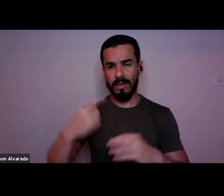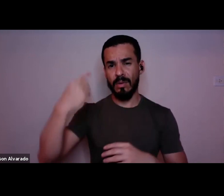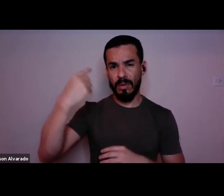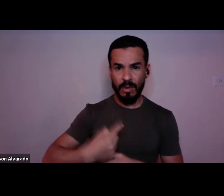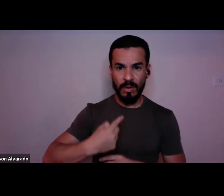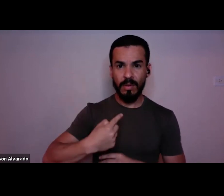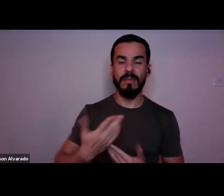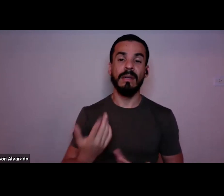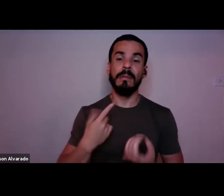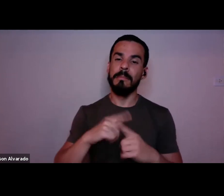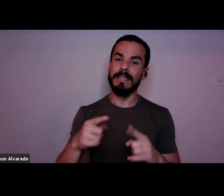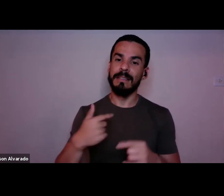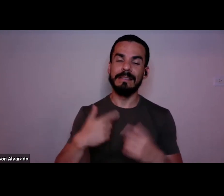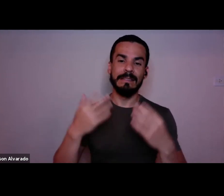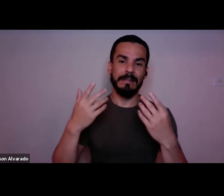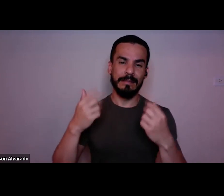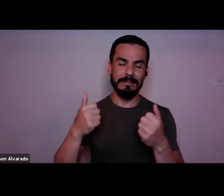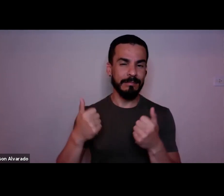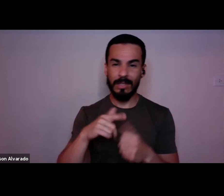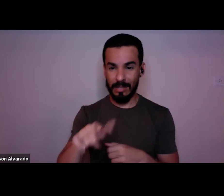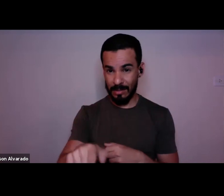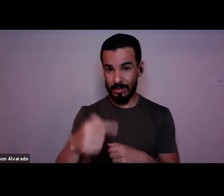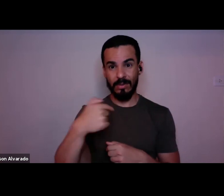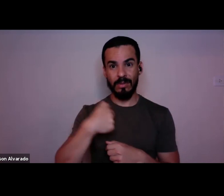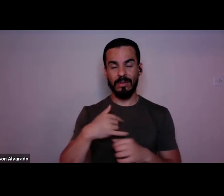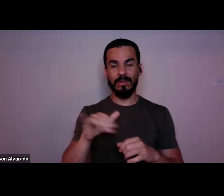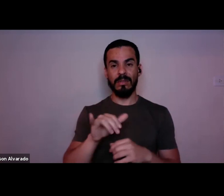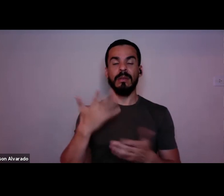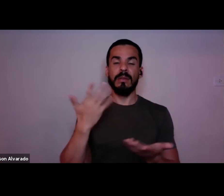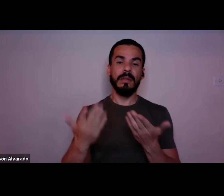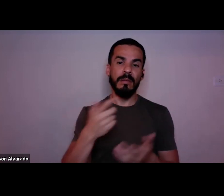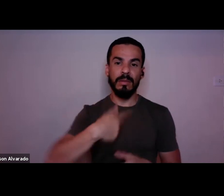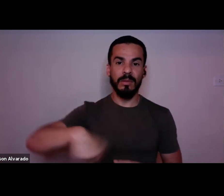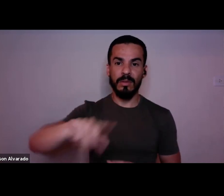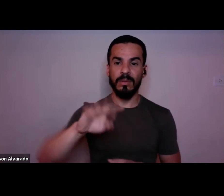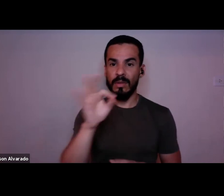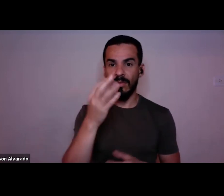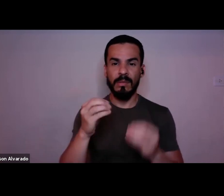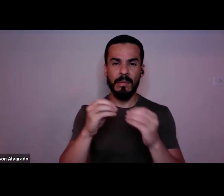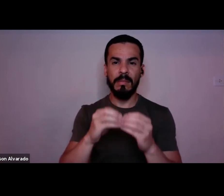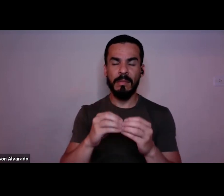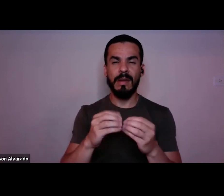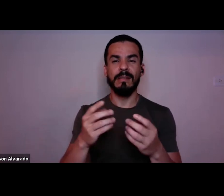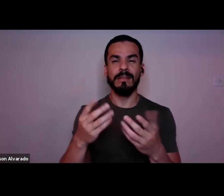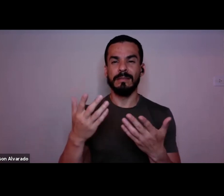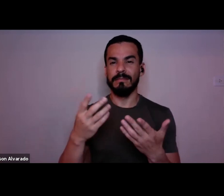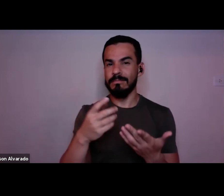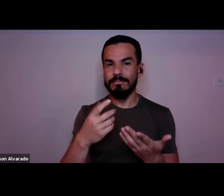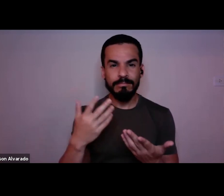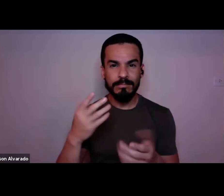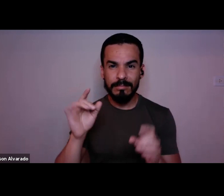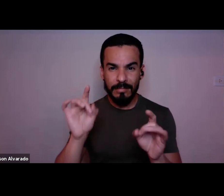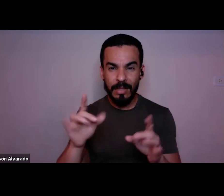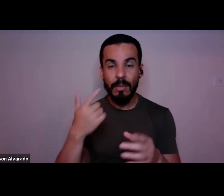pero estamos tan pegados ellos como nosotros y probablemente nosotros de una forma más tóxica porque somos más viejos Entonces